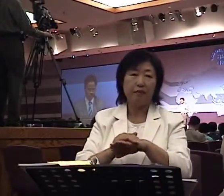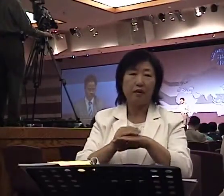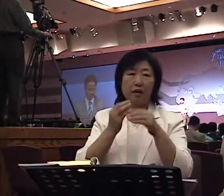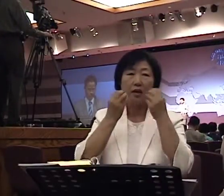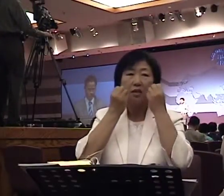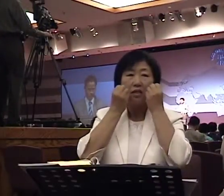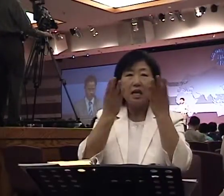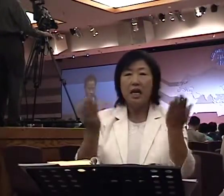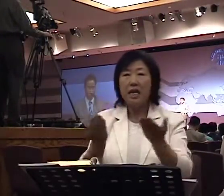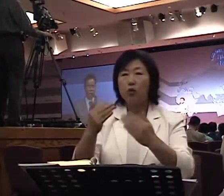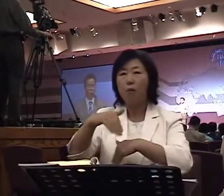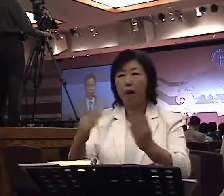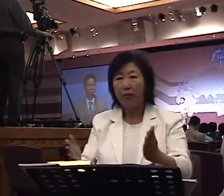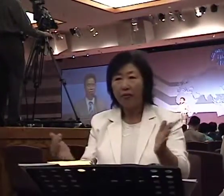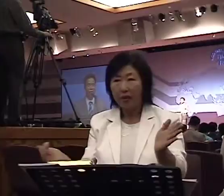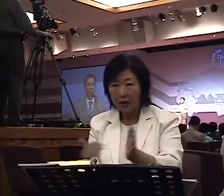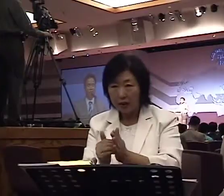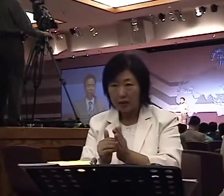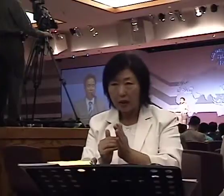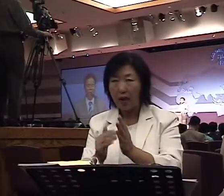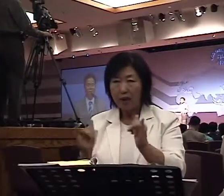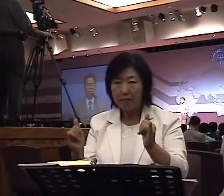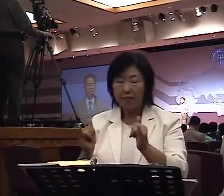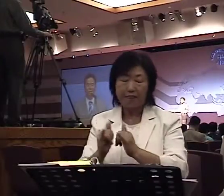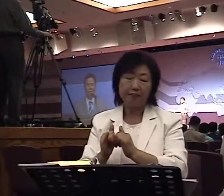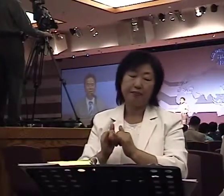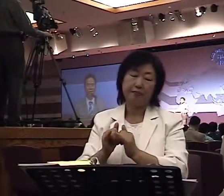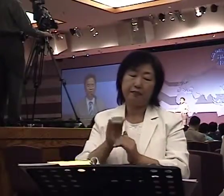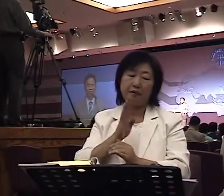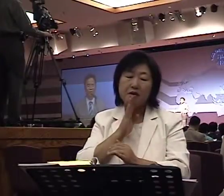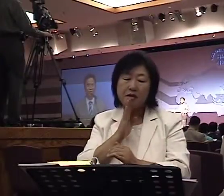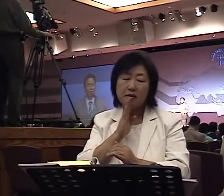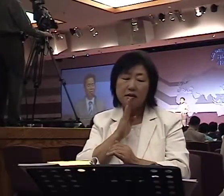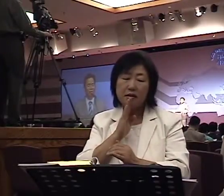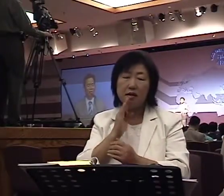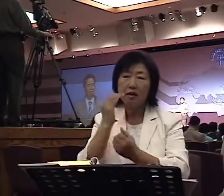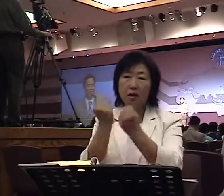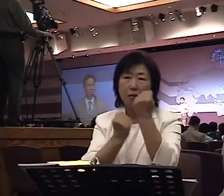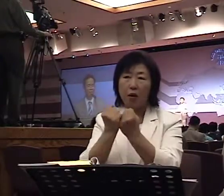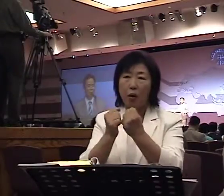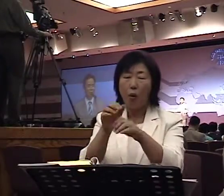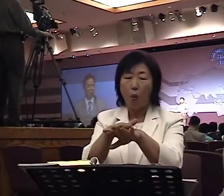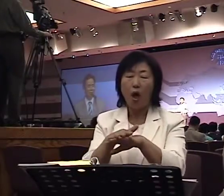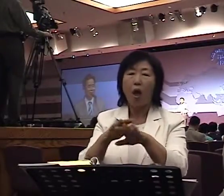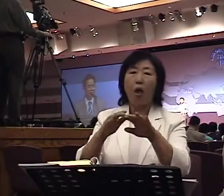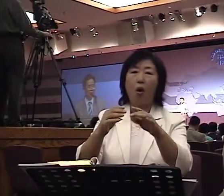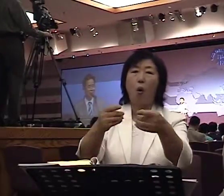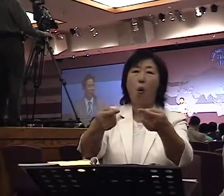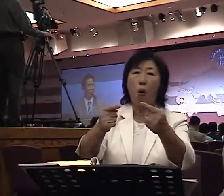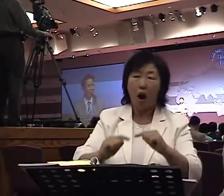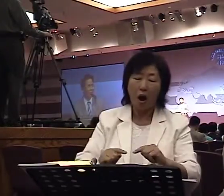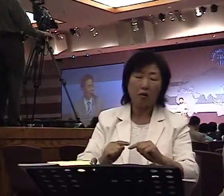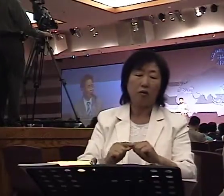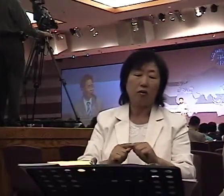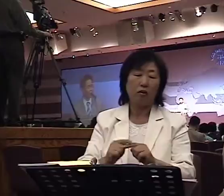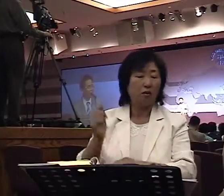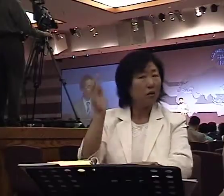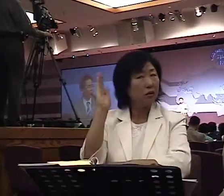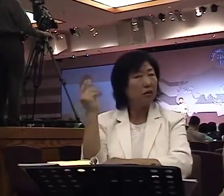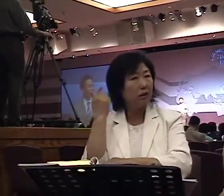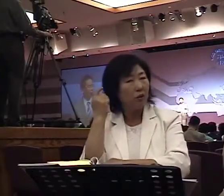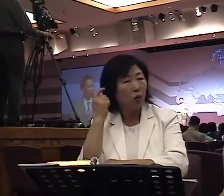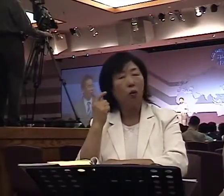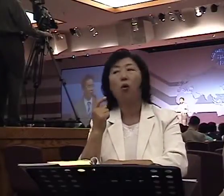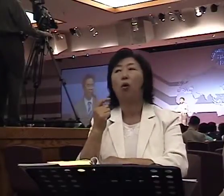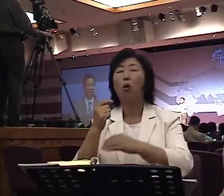일군반 마치셨거나 6월에 마치실 분들 반드시 이 설명회에 참석하셔서 요강을 잘 들으셔야 9월달